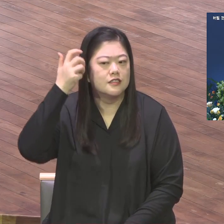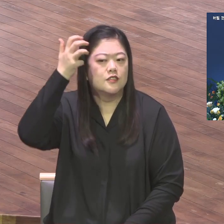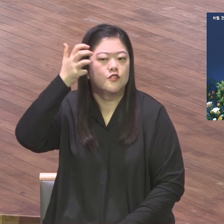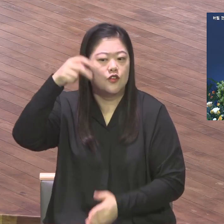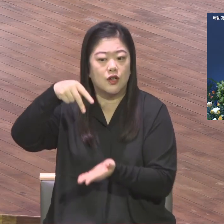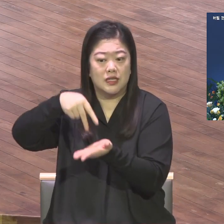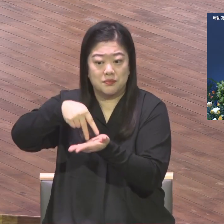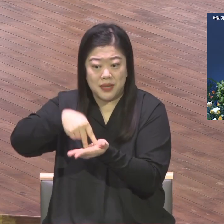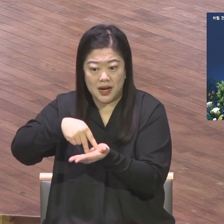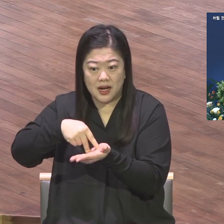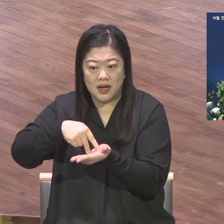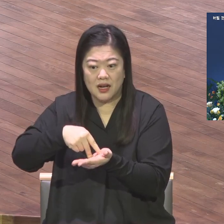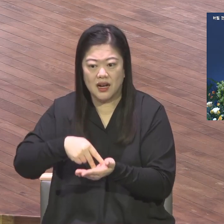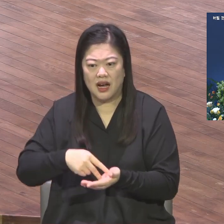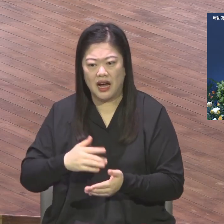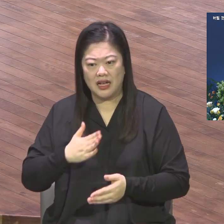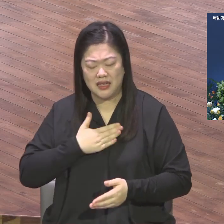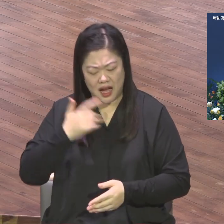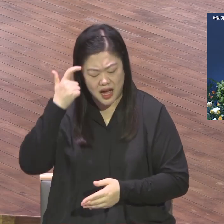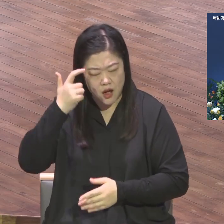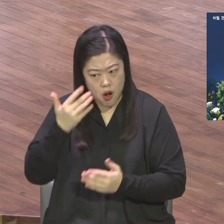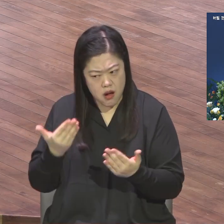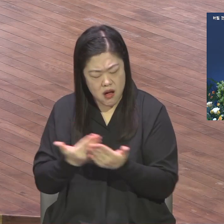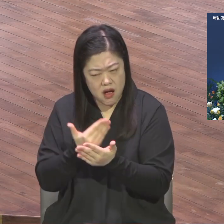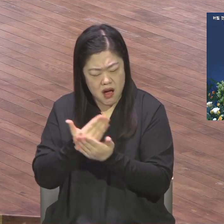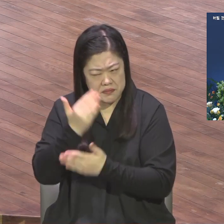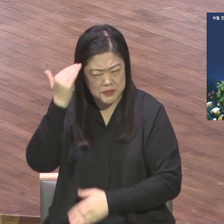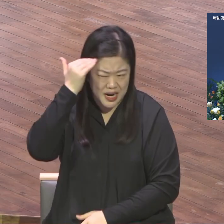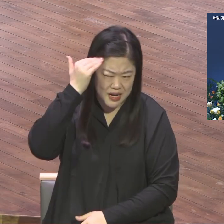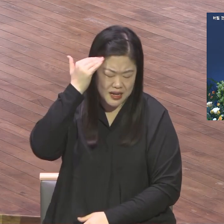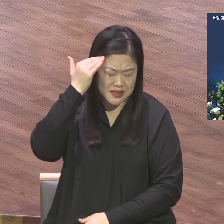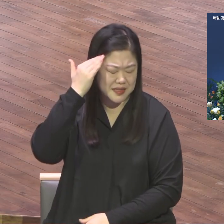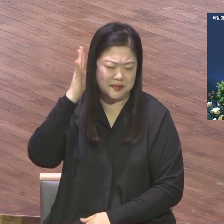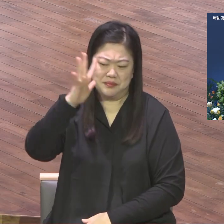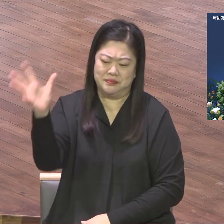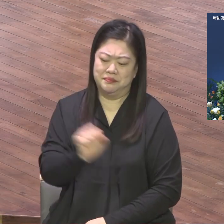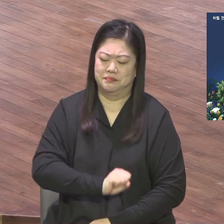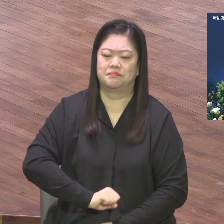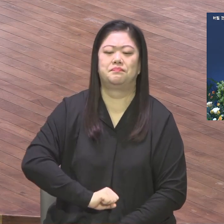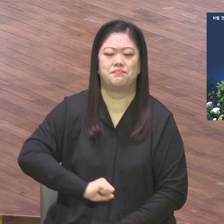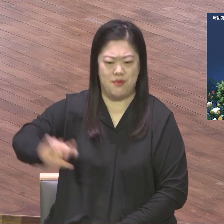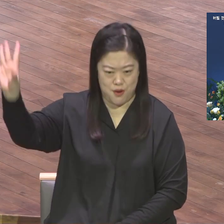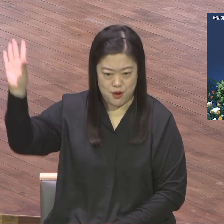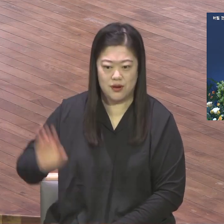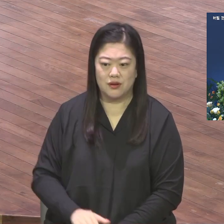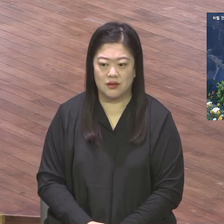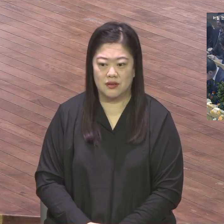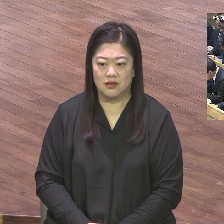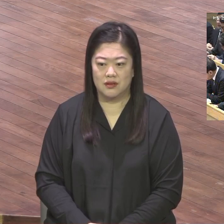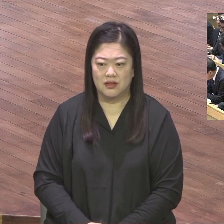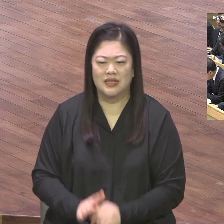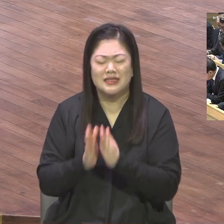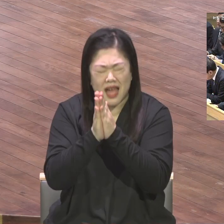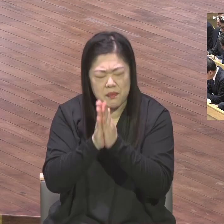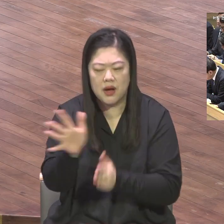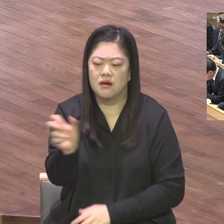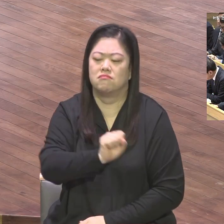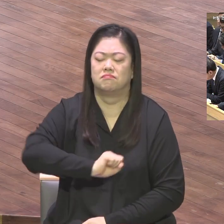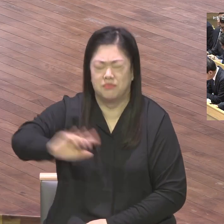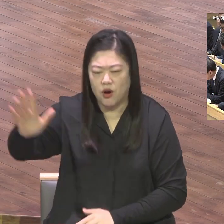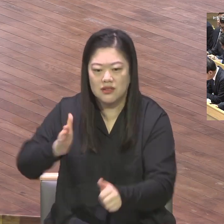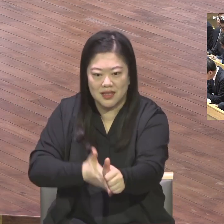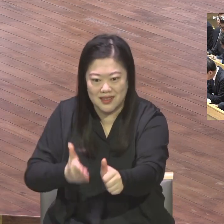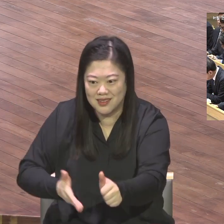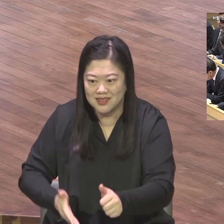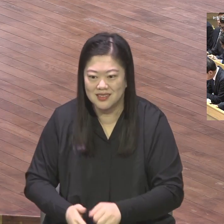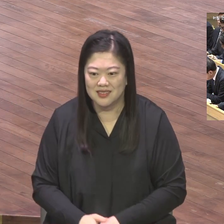영적으로 백해무익한 것은 완전히 벗어버리고 가시기 바랍니다.